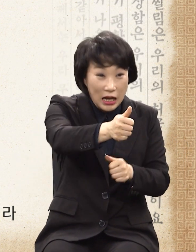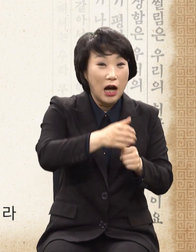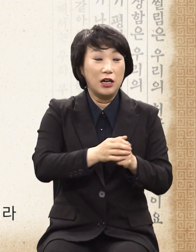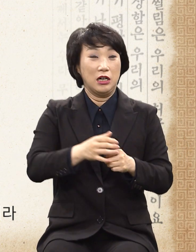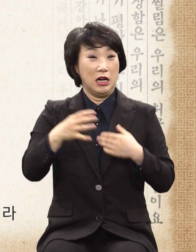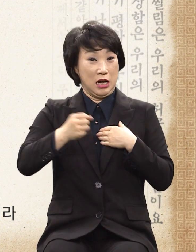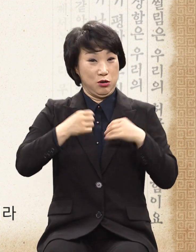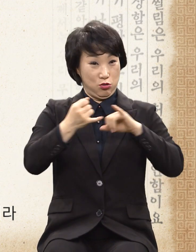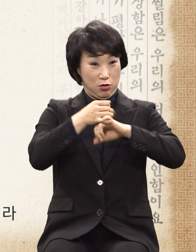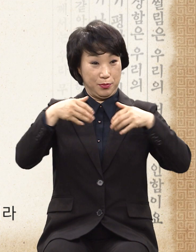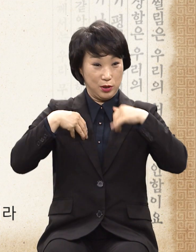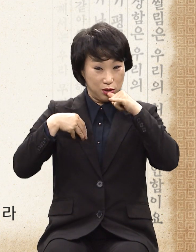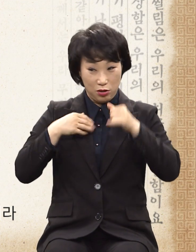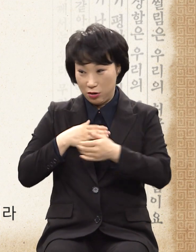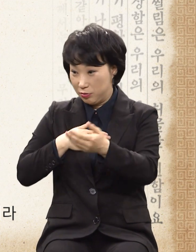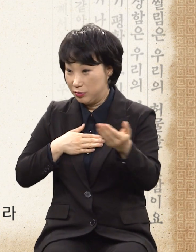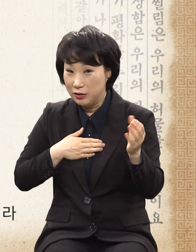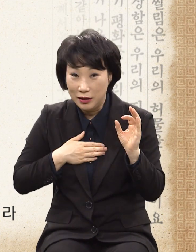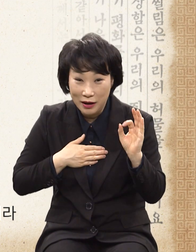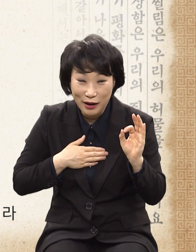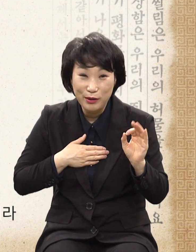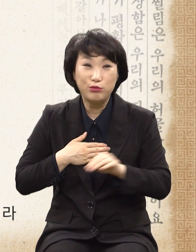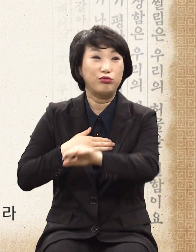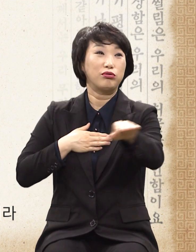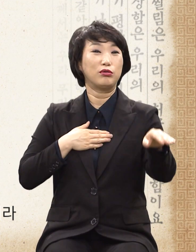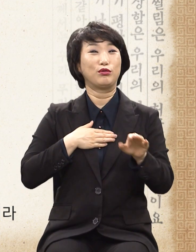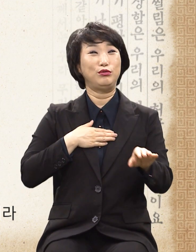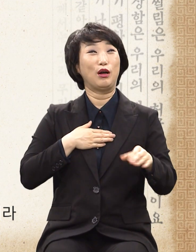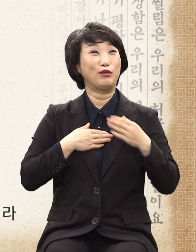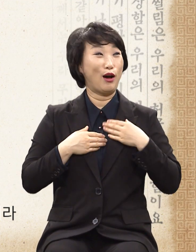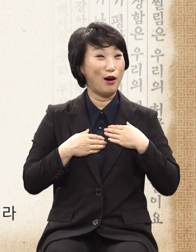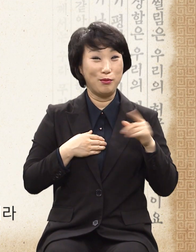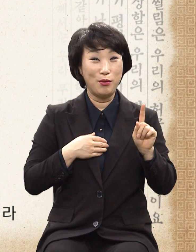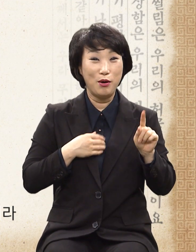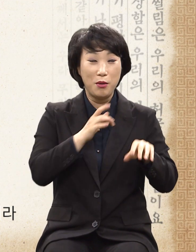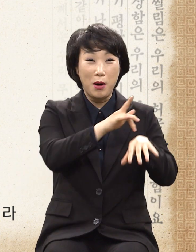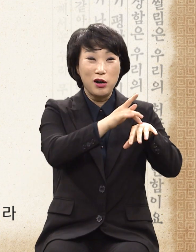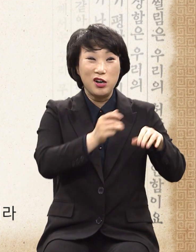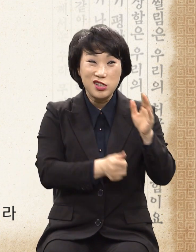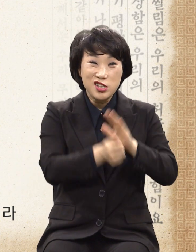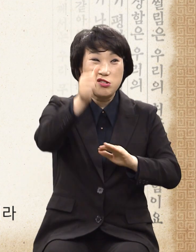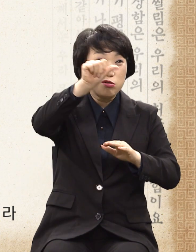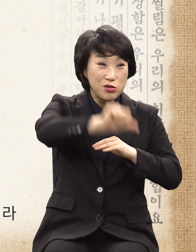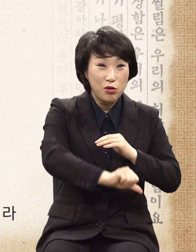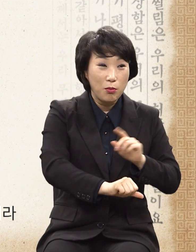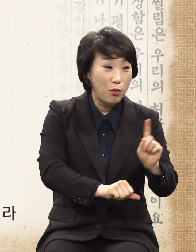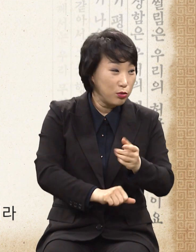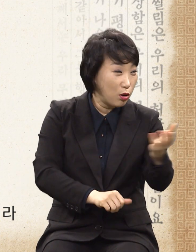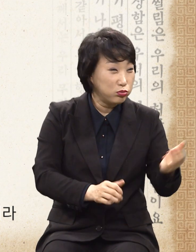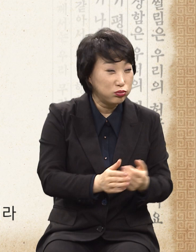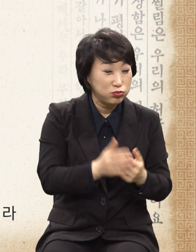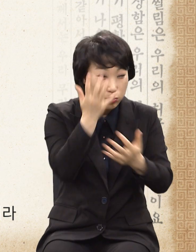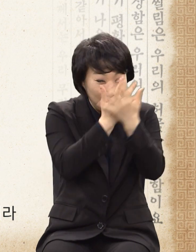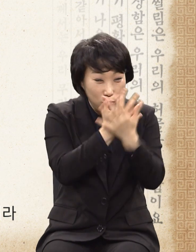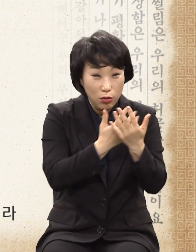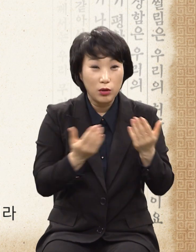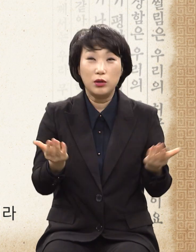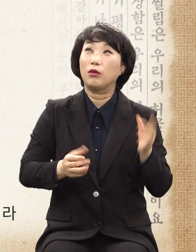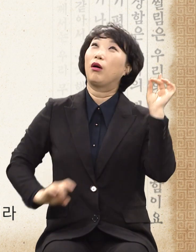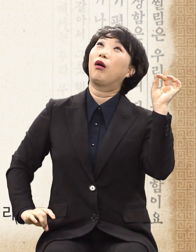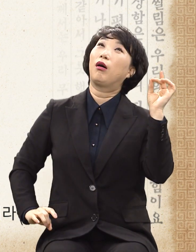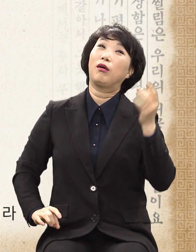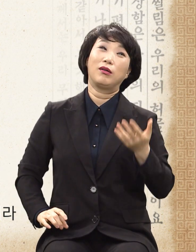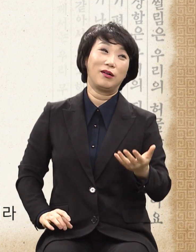이김이 돼야 된다. 근데 우리는 이기고 지고 자실 것도 없어. 일을 했는데 뭐 이기고 지고 자실